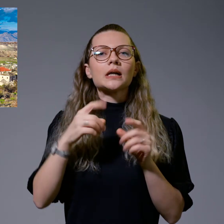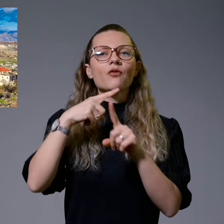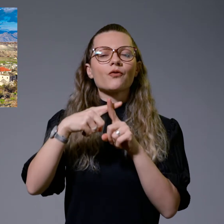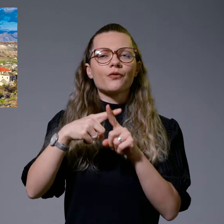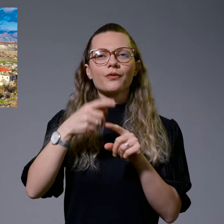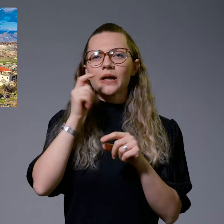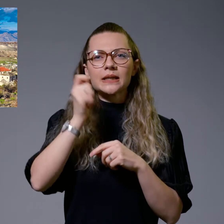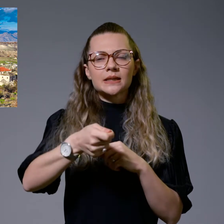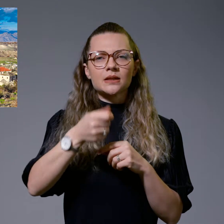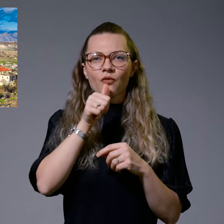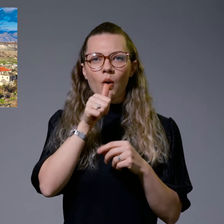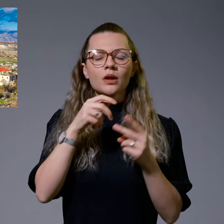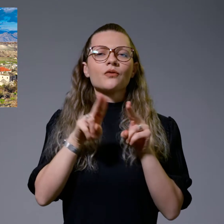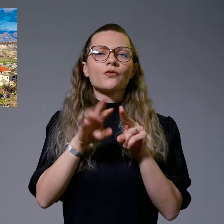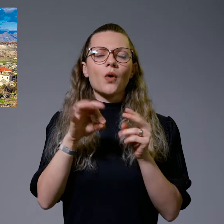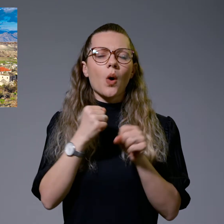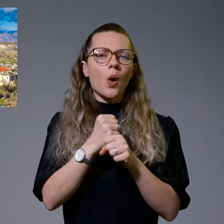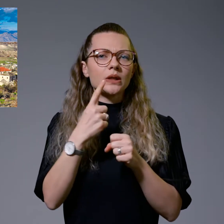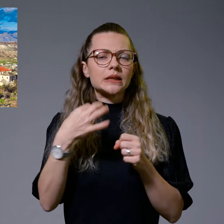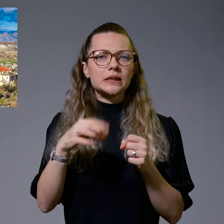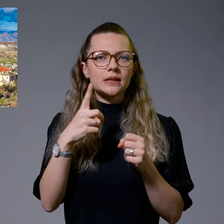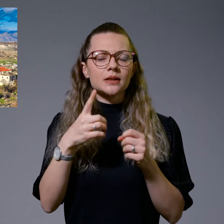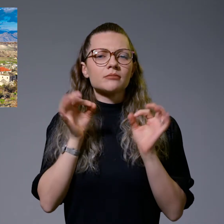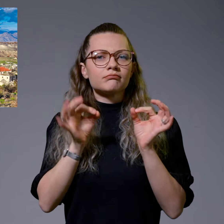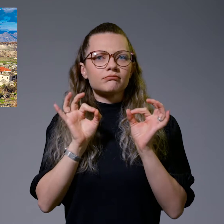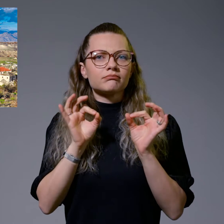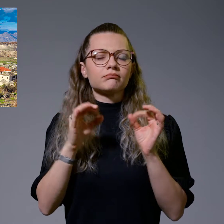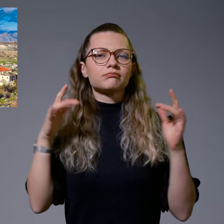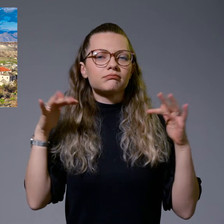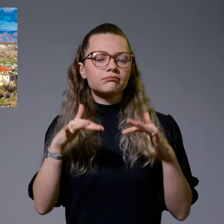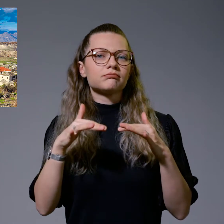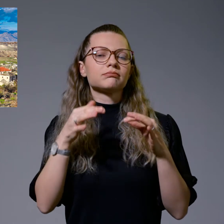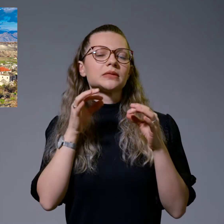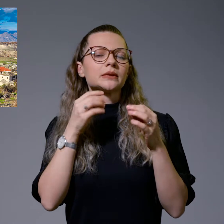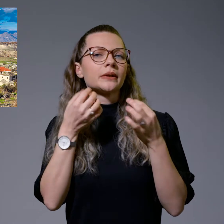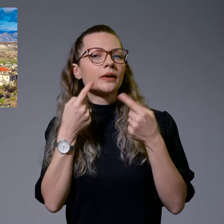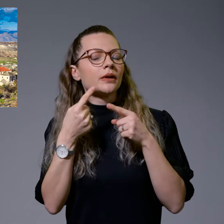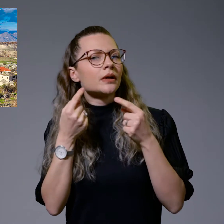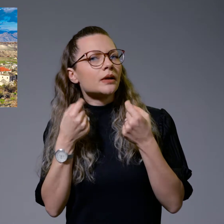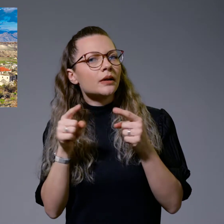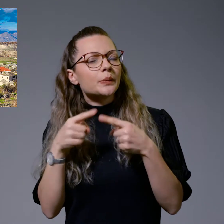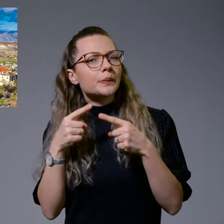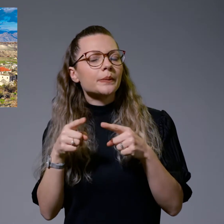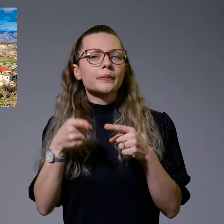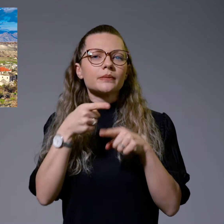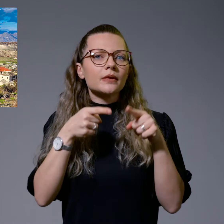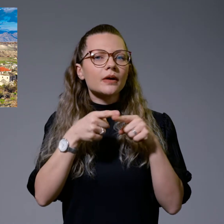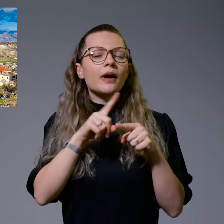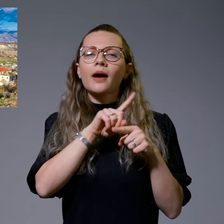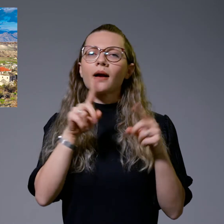водици, кога се одржува посебен обред со специфични детали кои не се среќаваат во